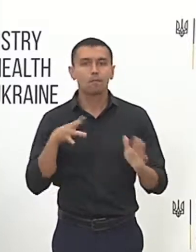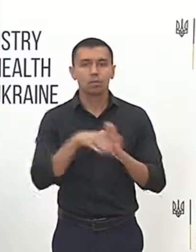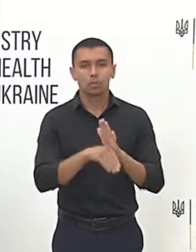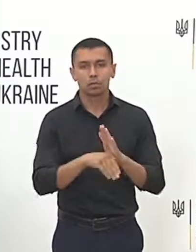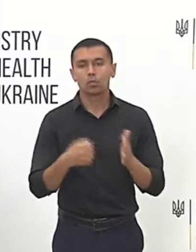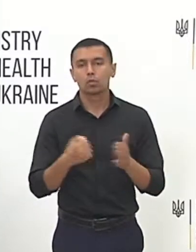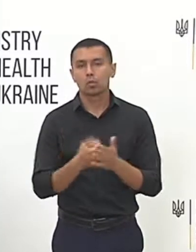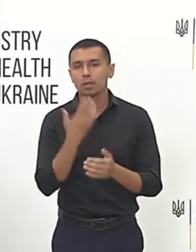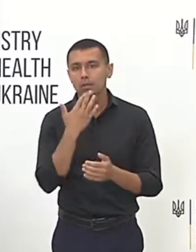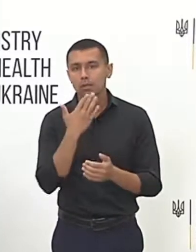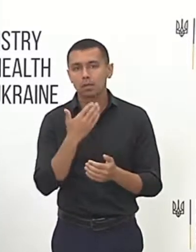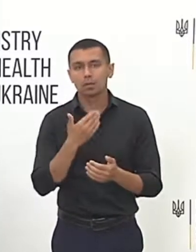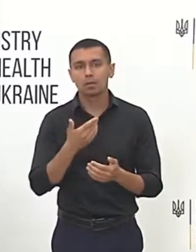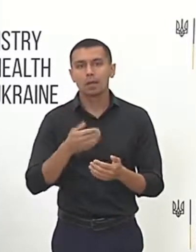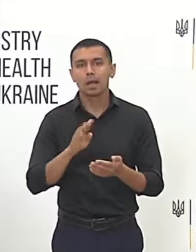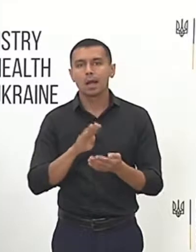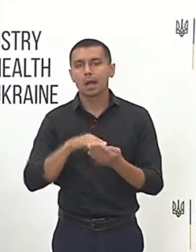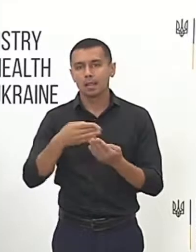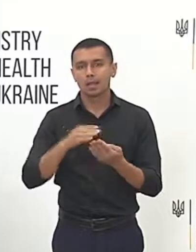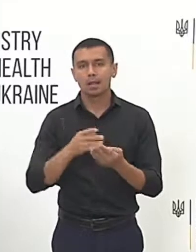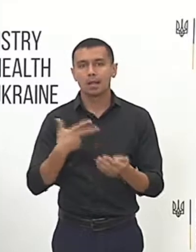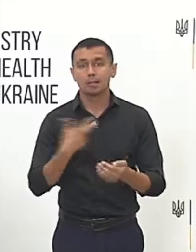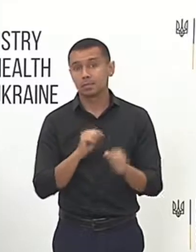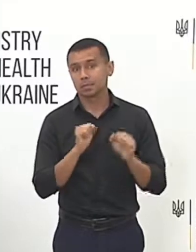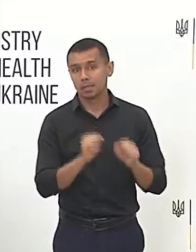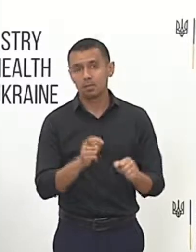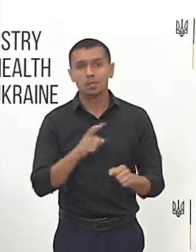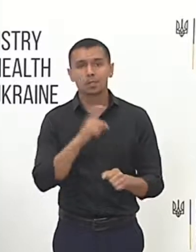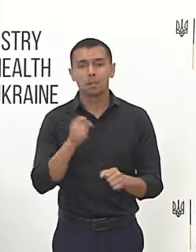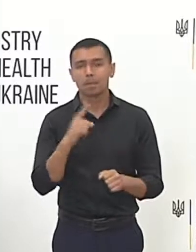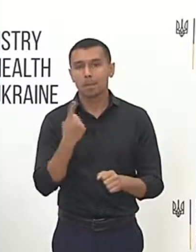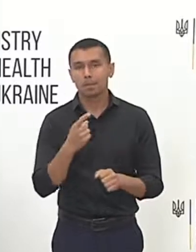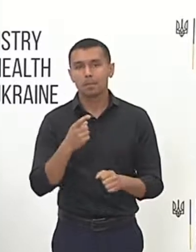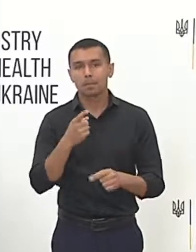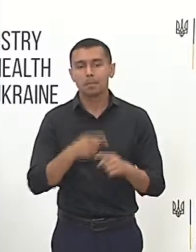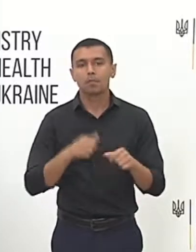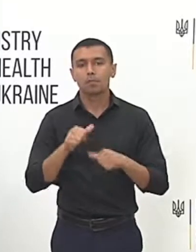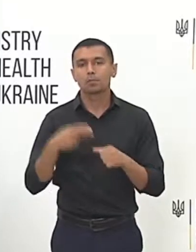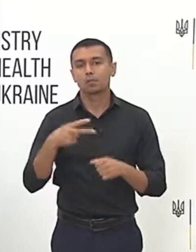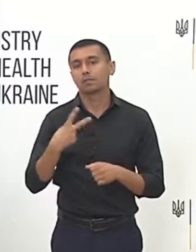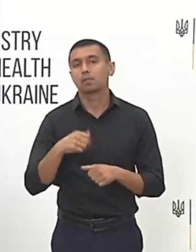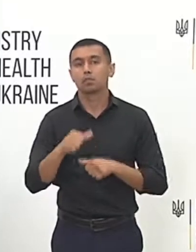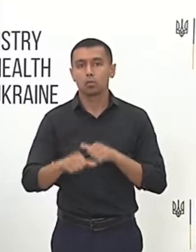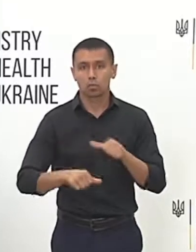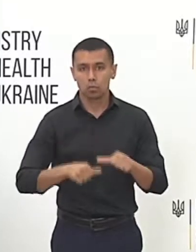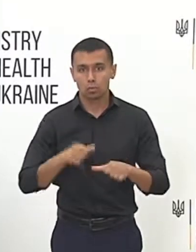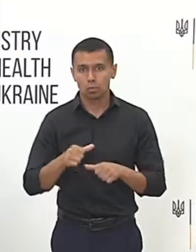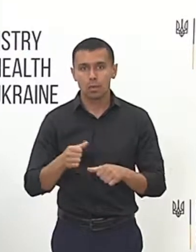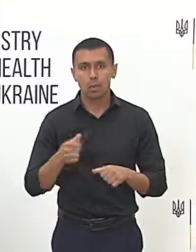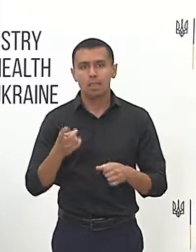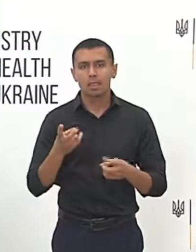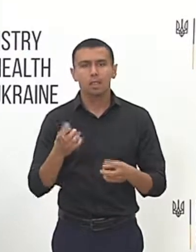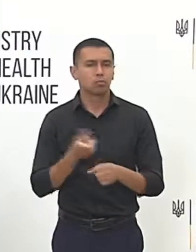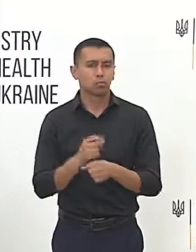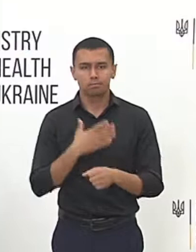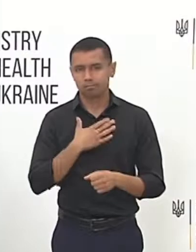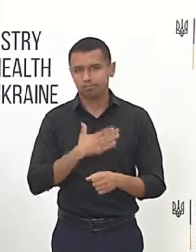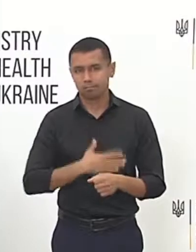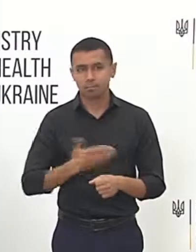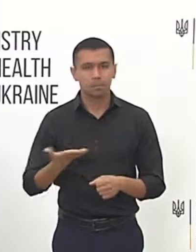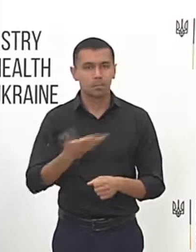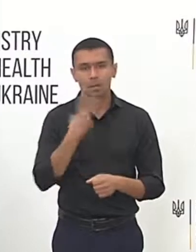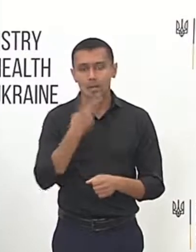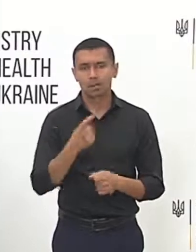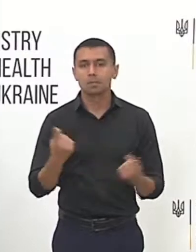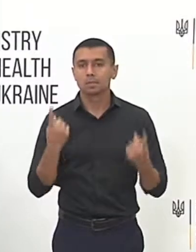включені до національного календаря щеплень, за перше півріччя 2020 року не дуже втішні. Ми